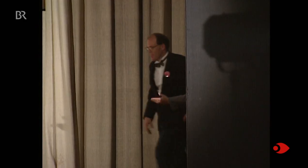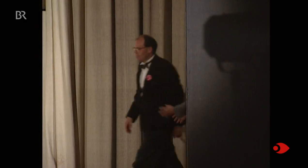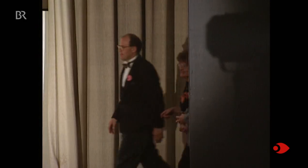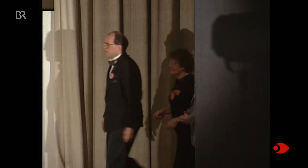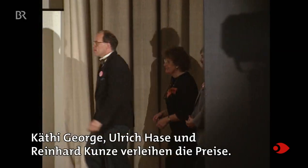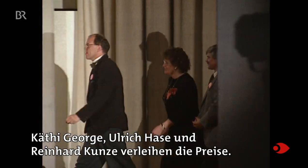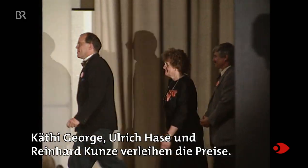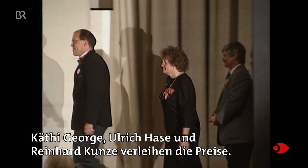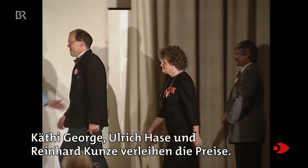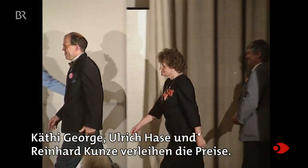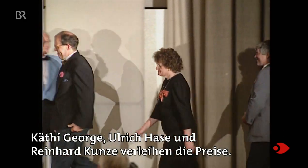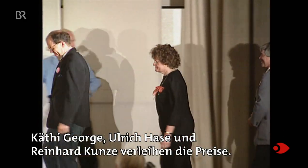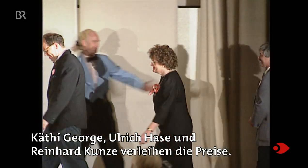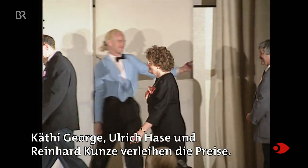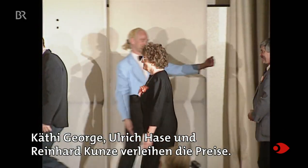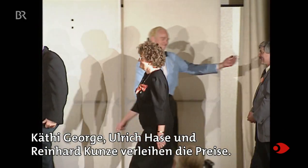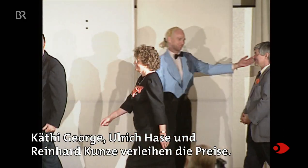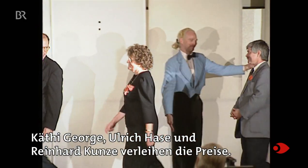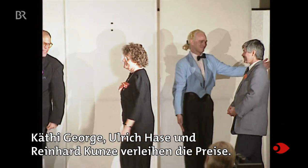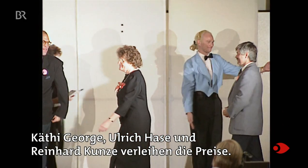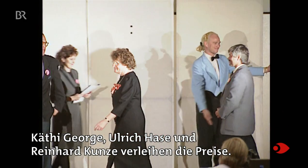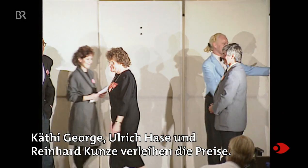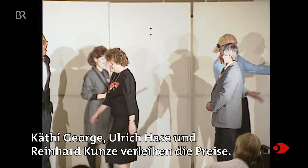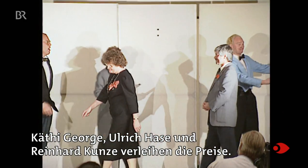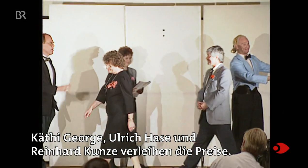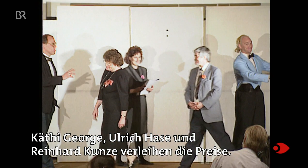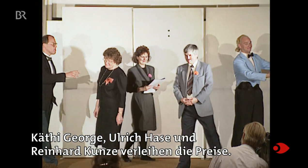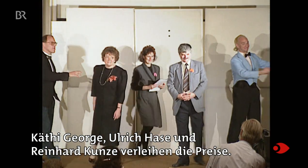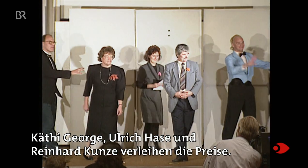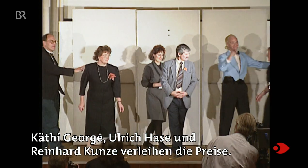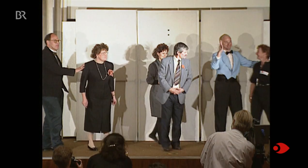Käthi George, Ulrich Hase und Reinhard Kunze verleihen die Preise.